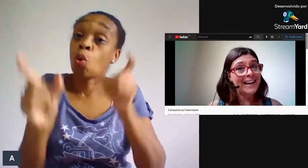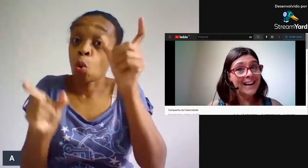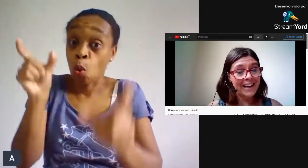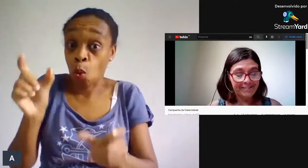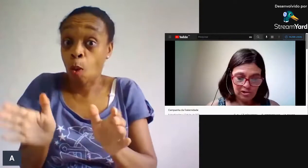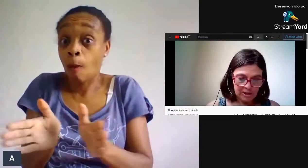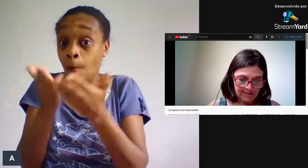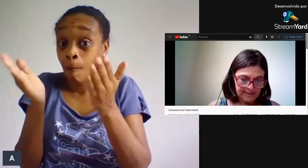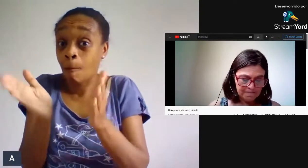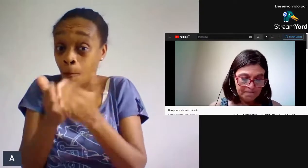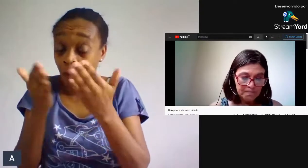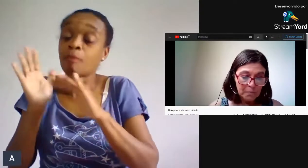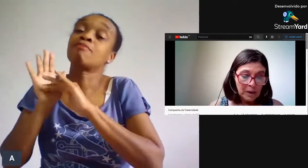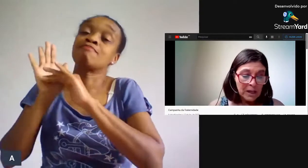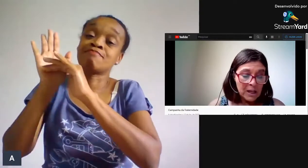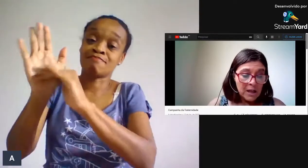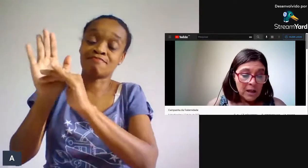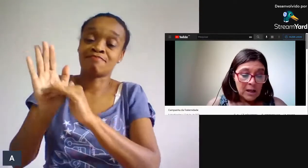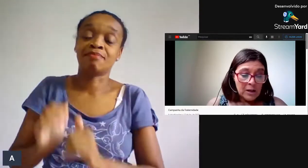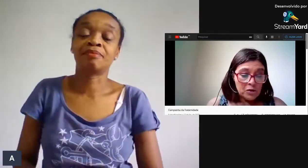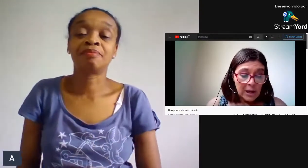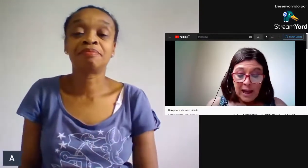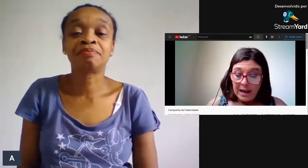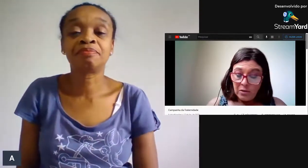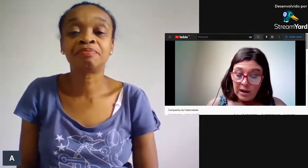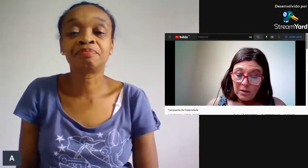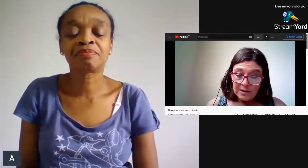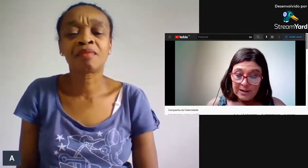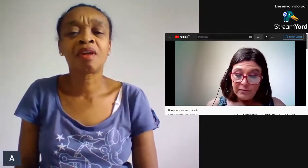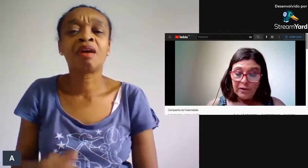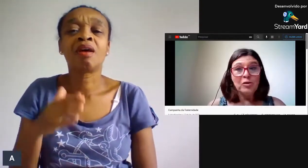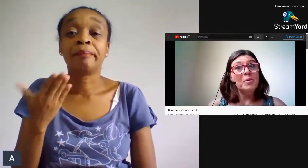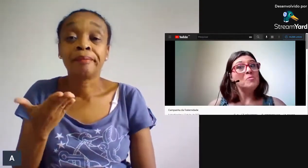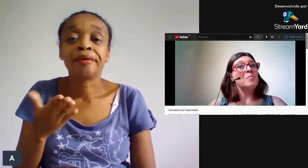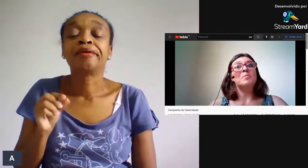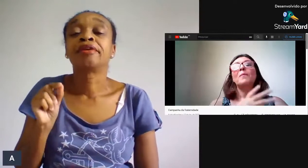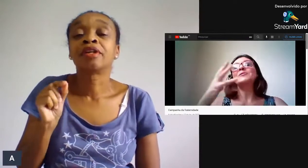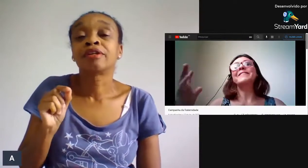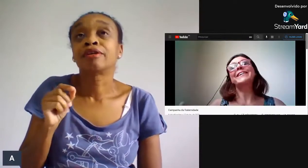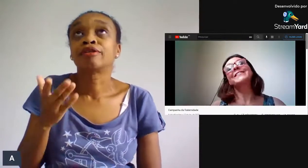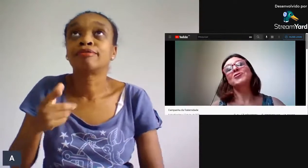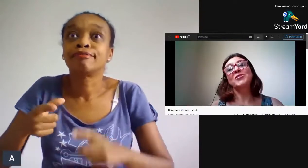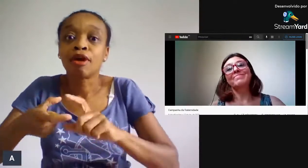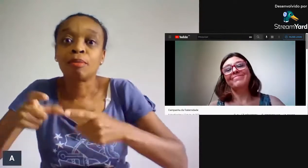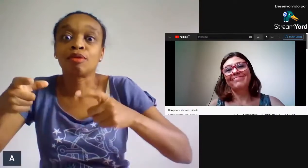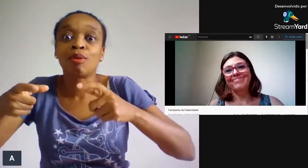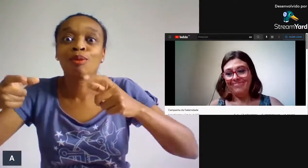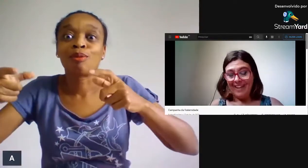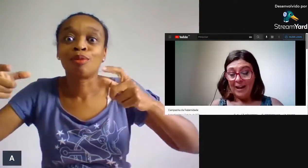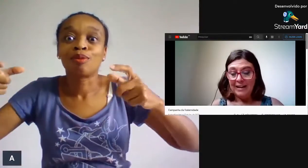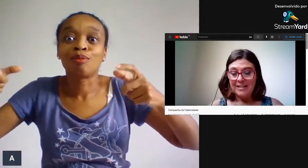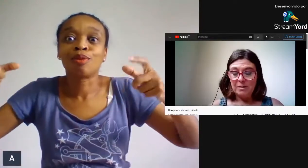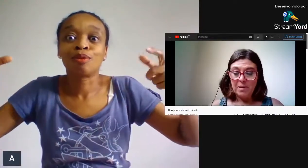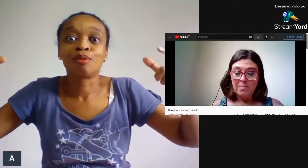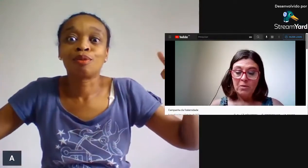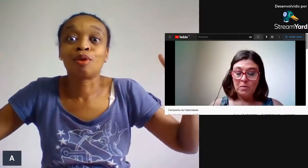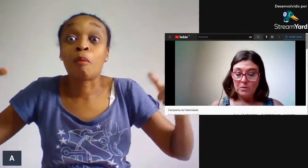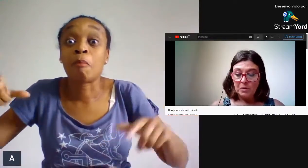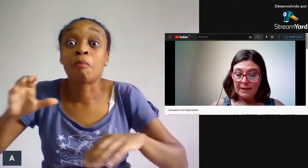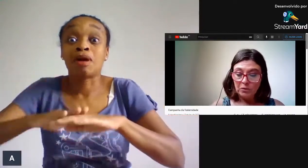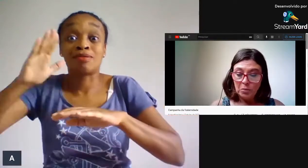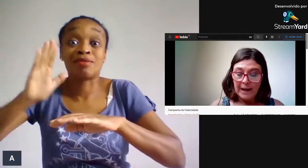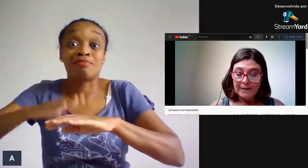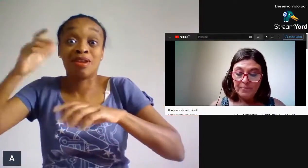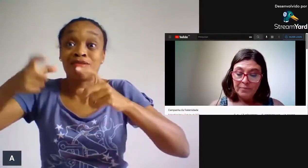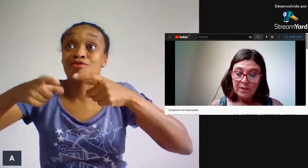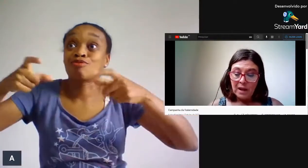mais carentes. Só que aí o que acontece? Foi tomando uma proporção grande, né? A CNBB